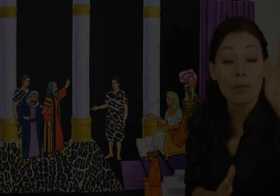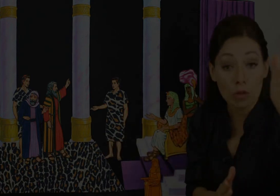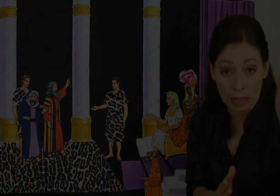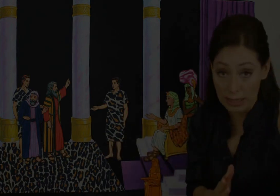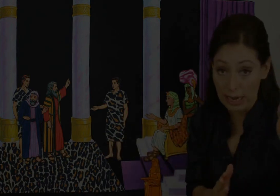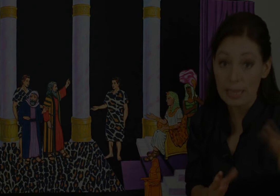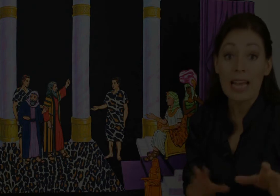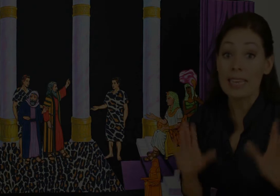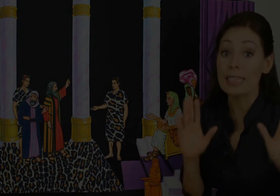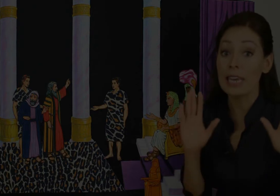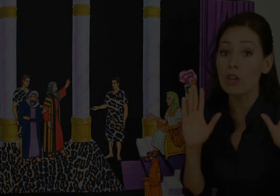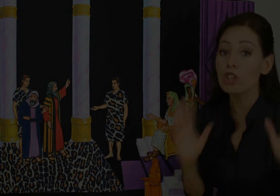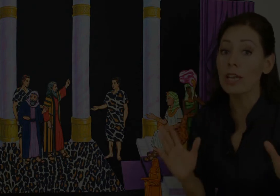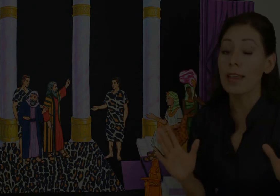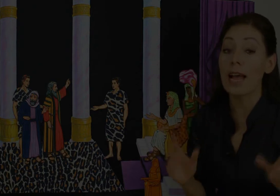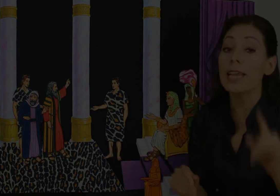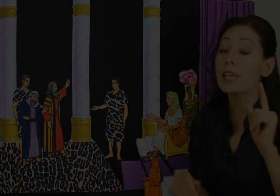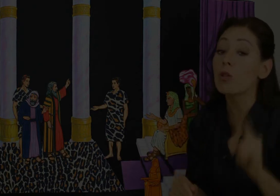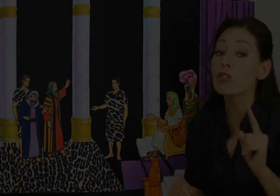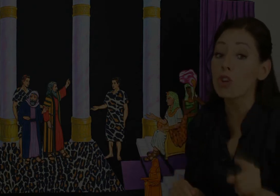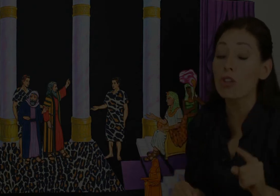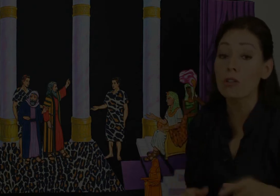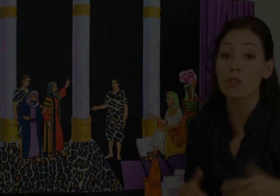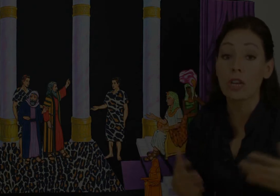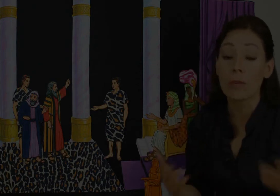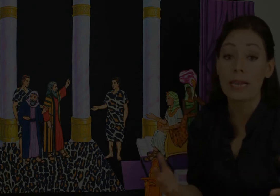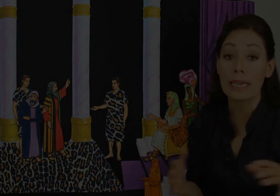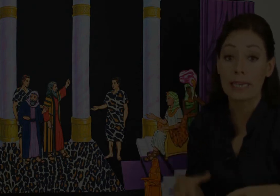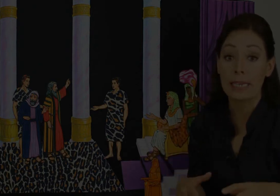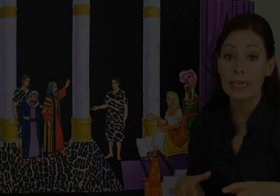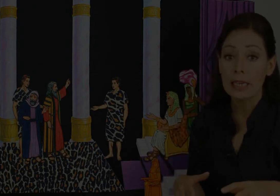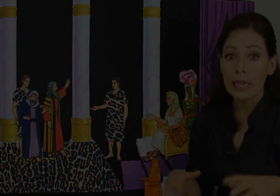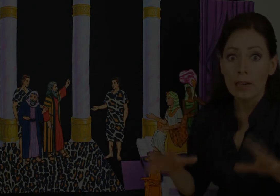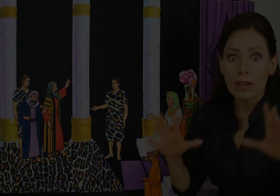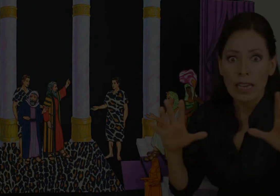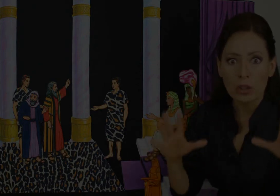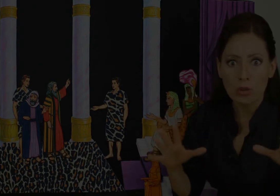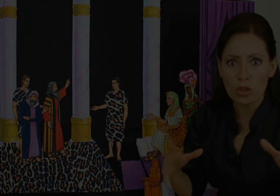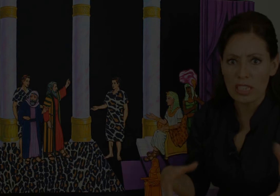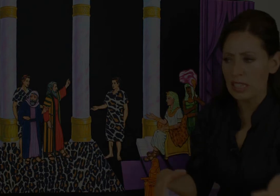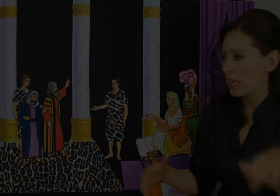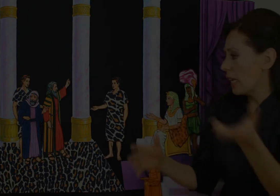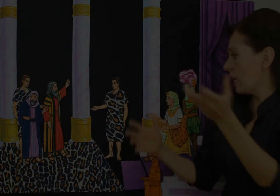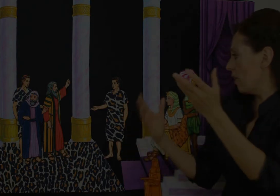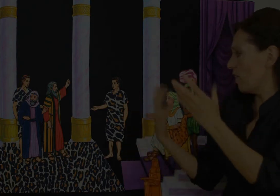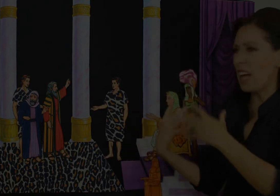lleguemos allá. Así que no se quedará ni uno solo de nuestros animales aquí. Entonces,